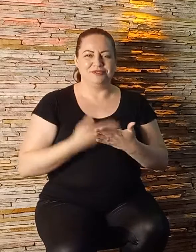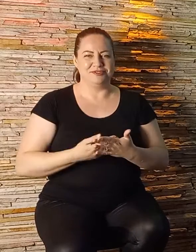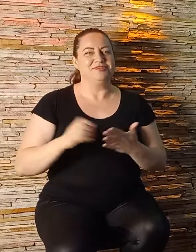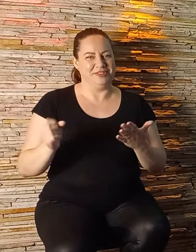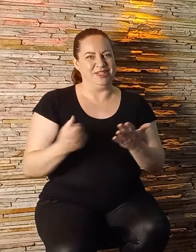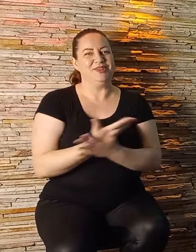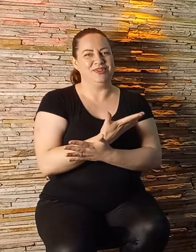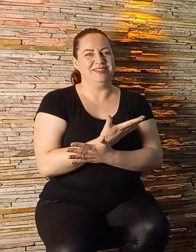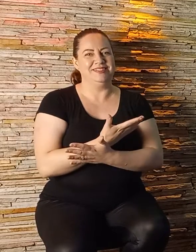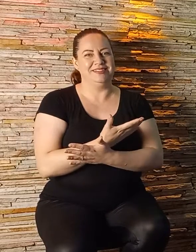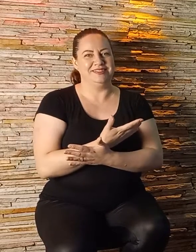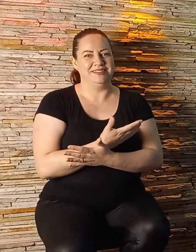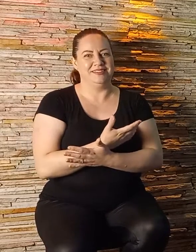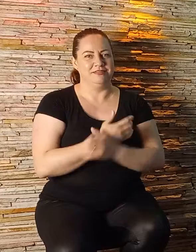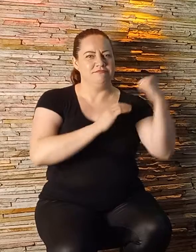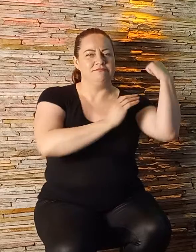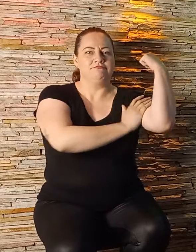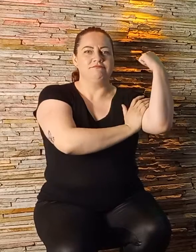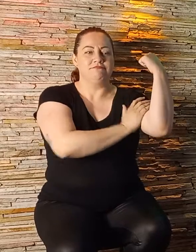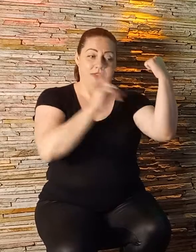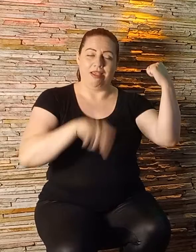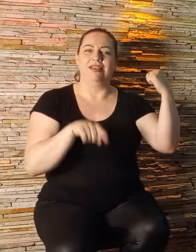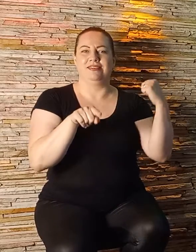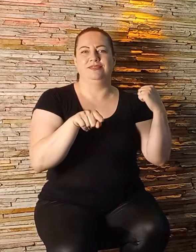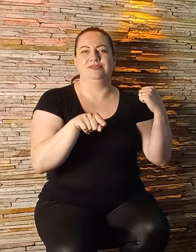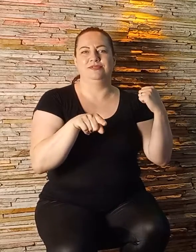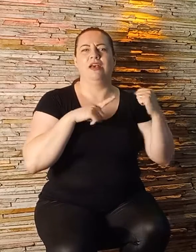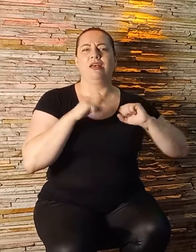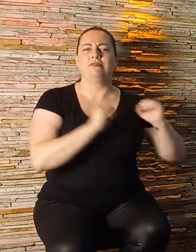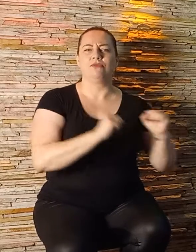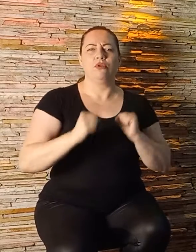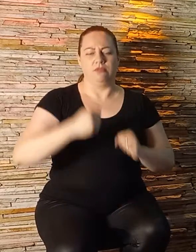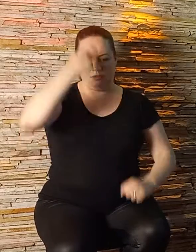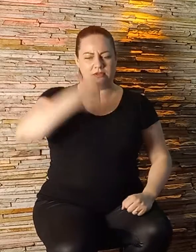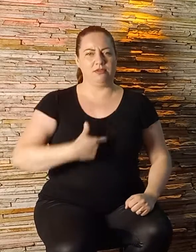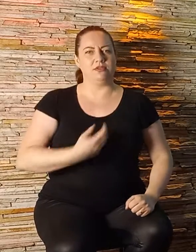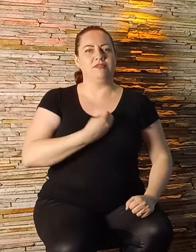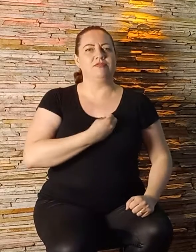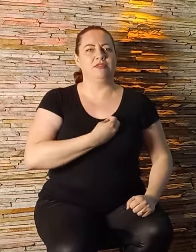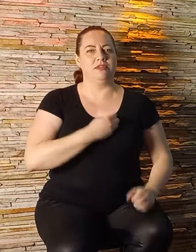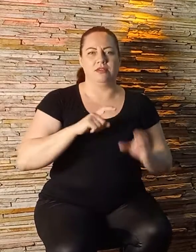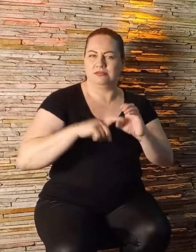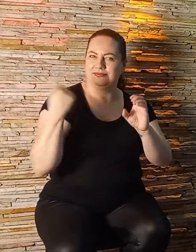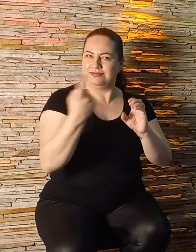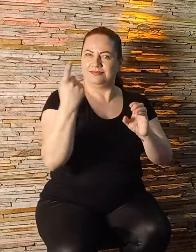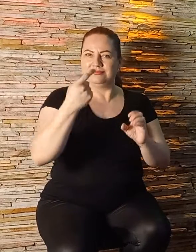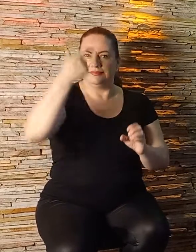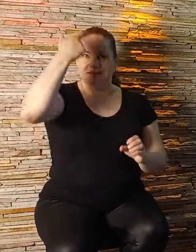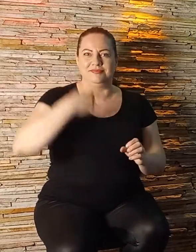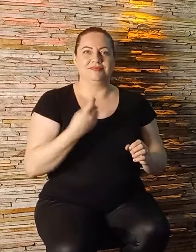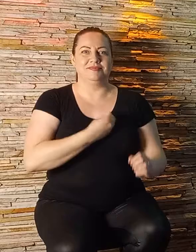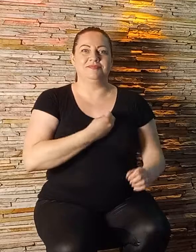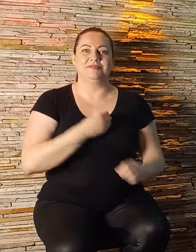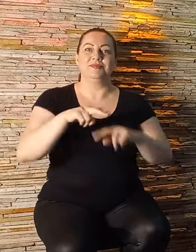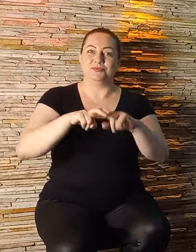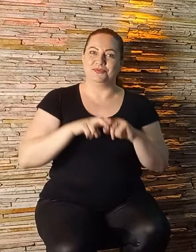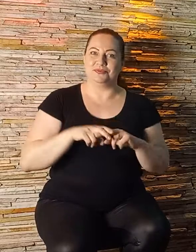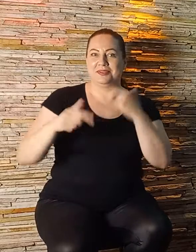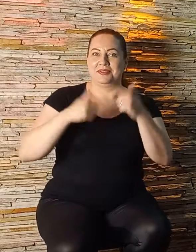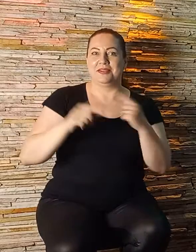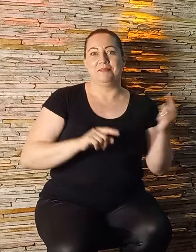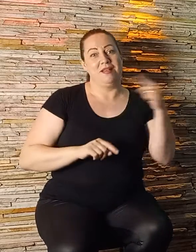coisas vão se realizar o empoderamento é isso é ter esse poder sobre a tua própria vida é a autonomia do seu ser por isso